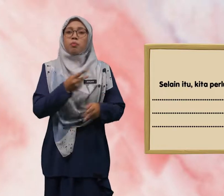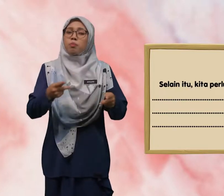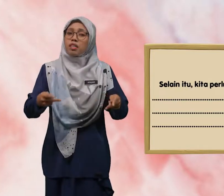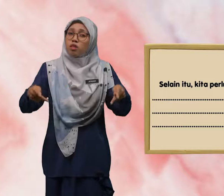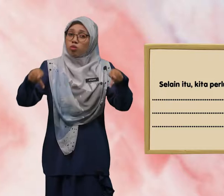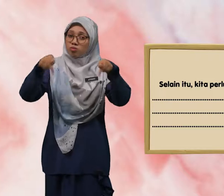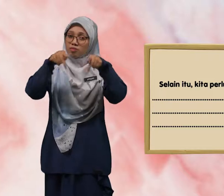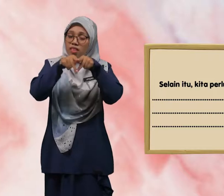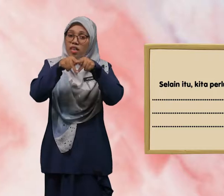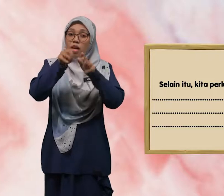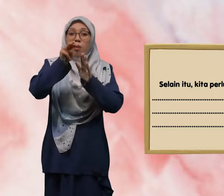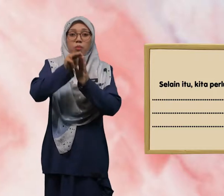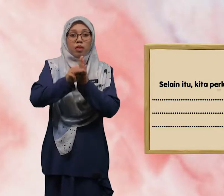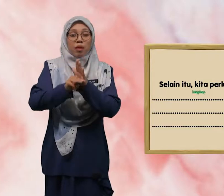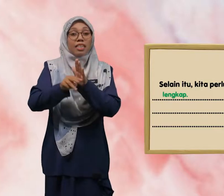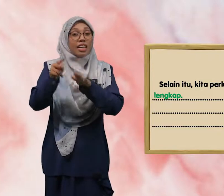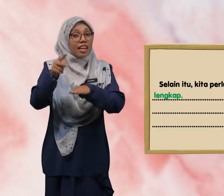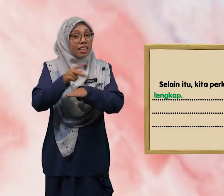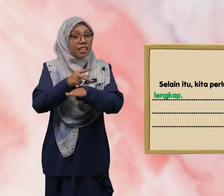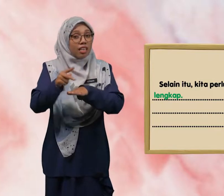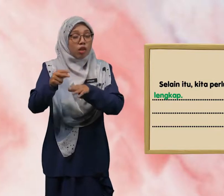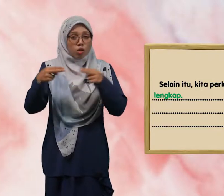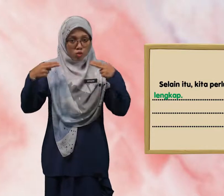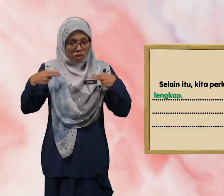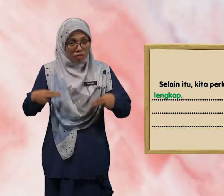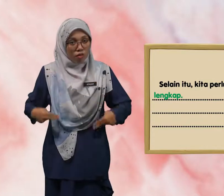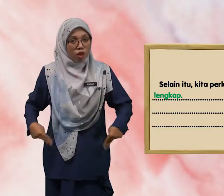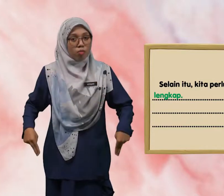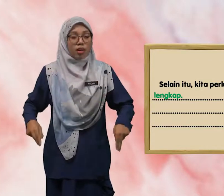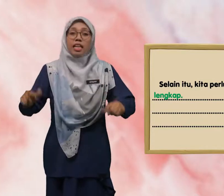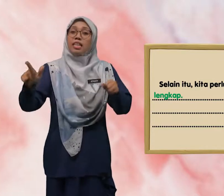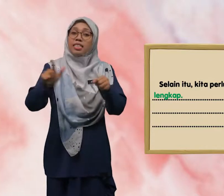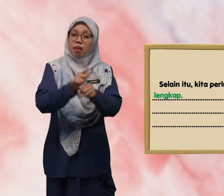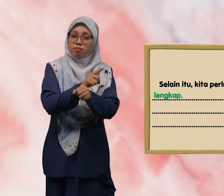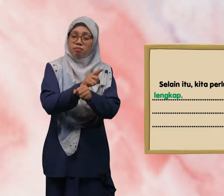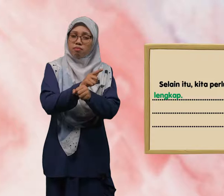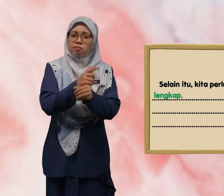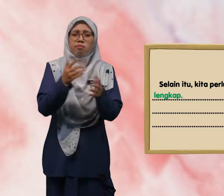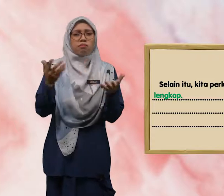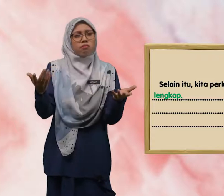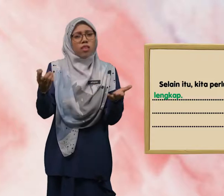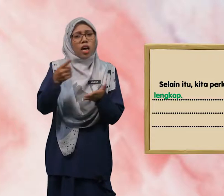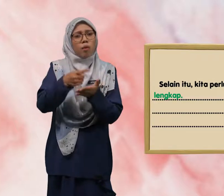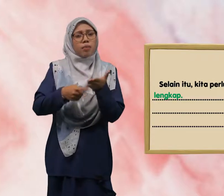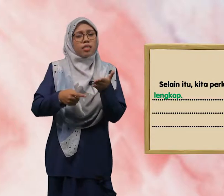perlu memakai uniform lengkap apa